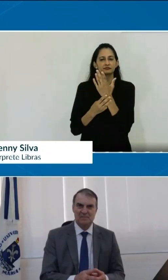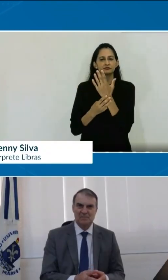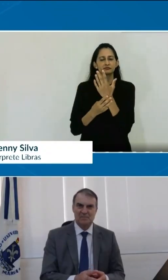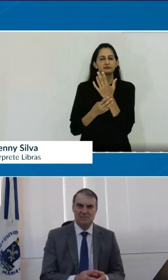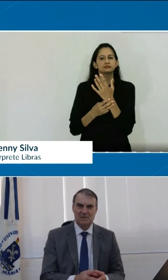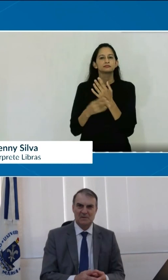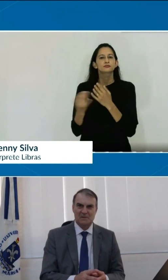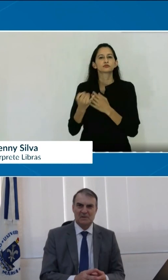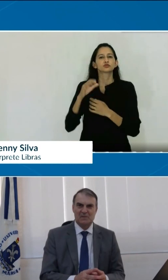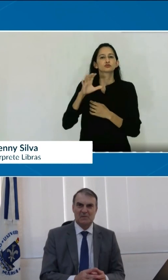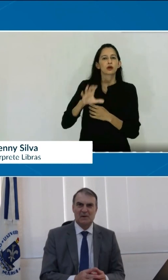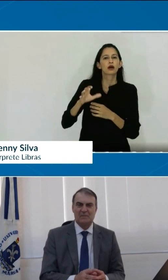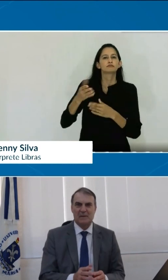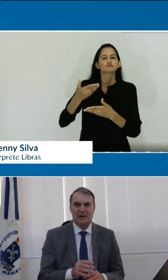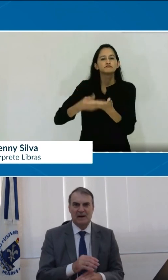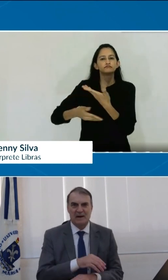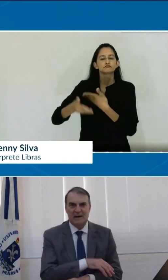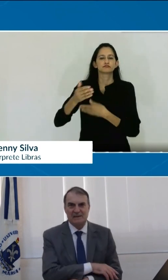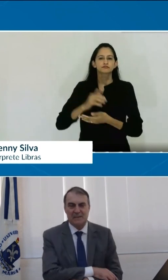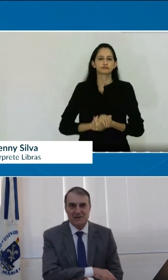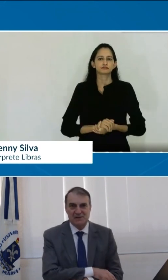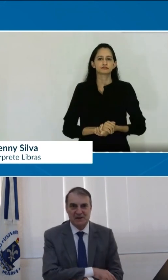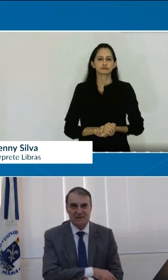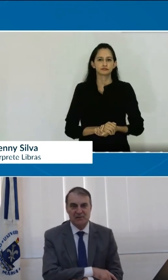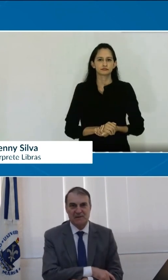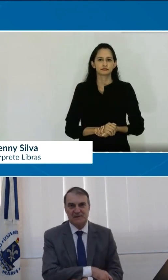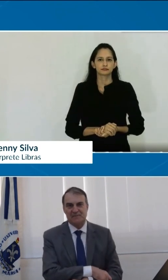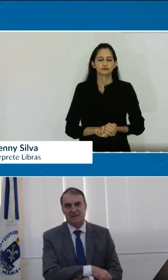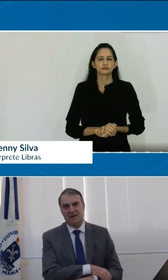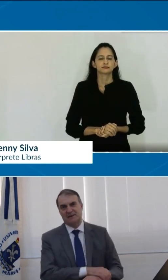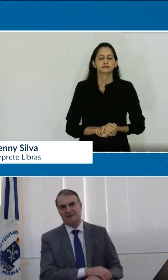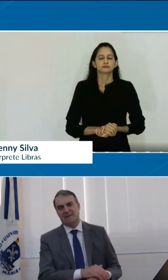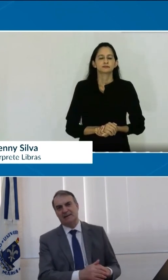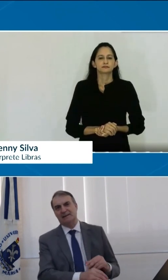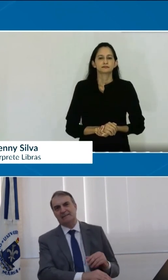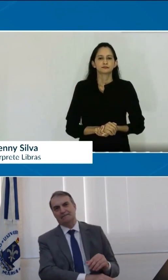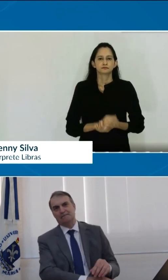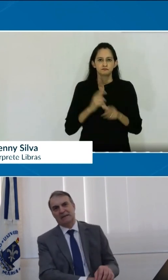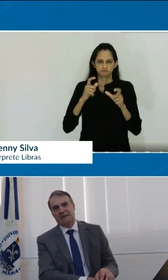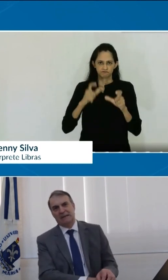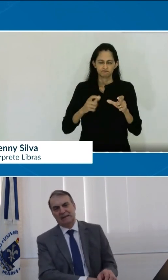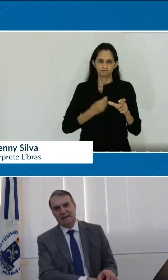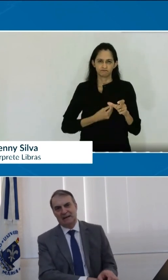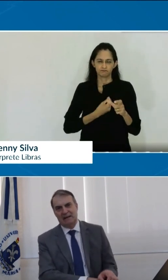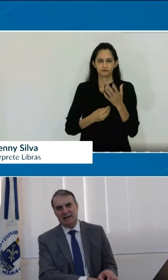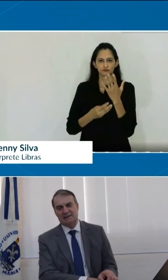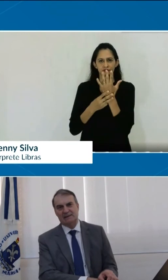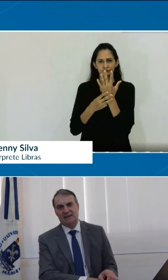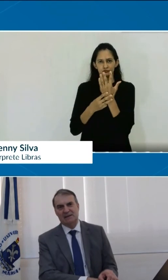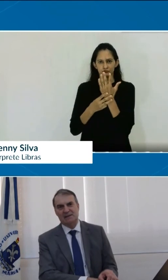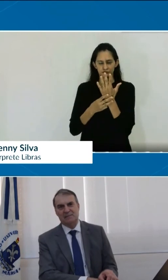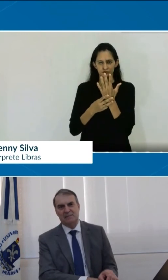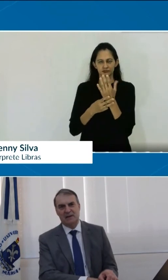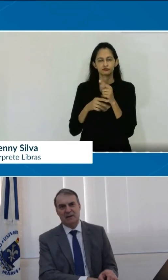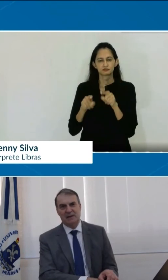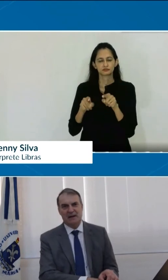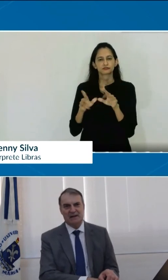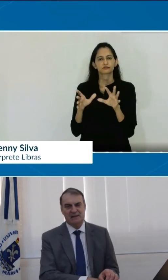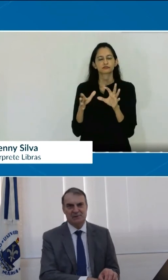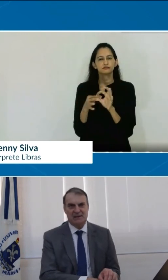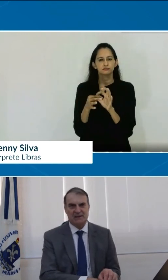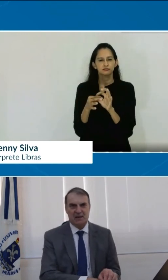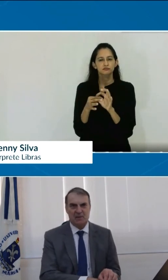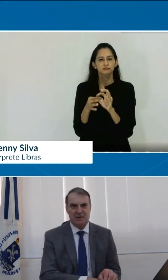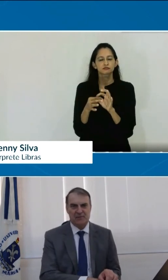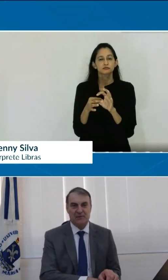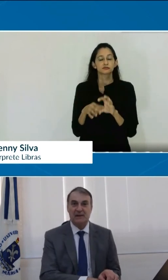também. Olha, a área de abrangência da Universidade Federal de Santa Maria, ela se estende da